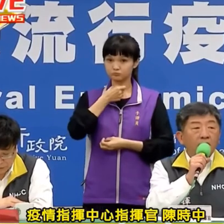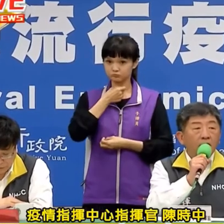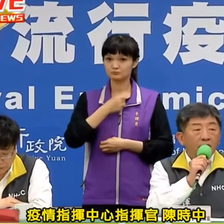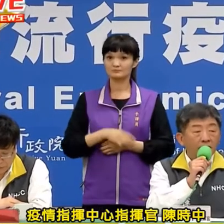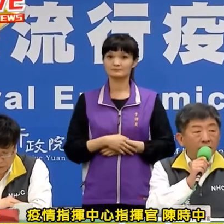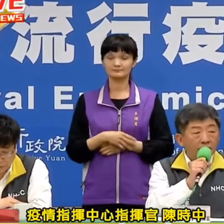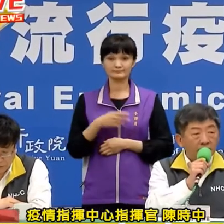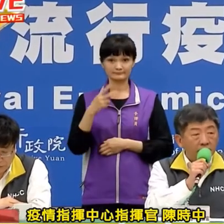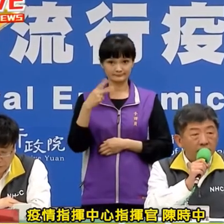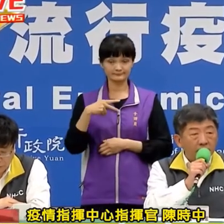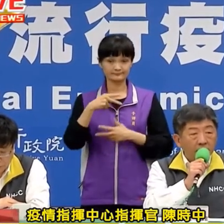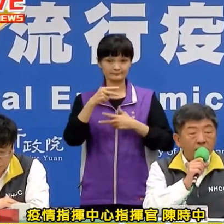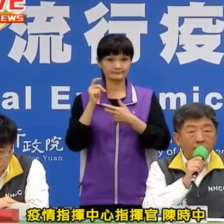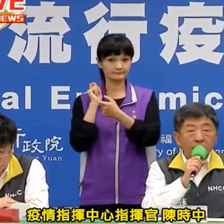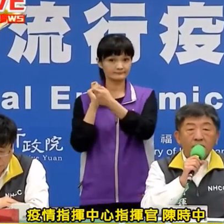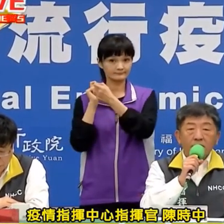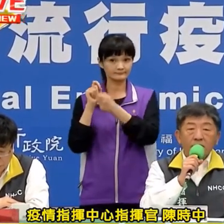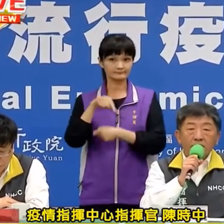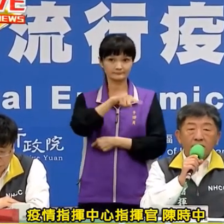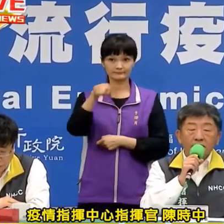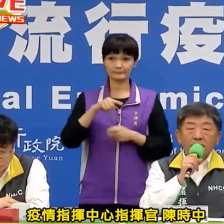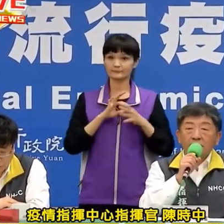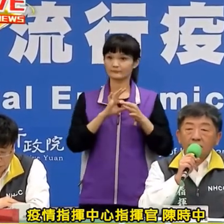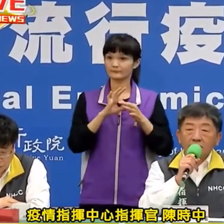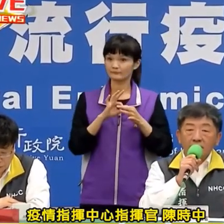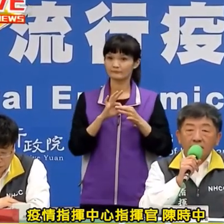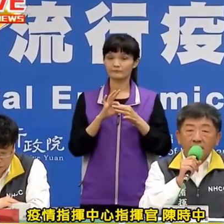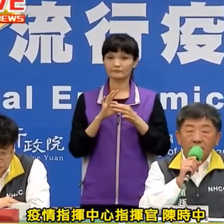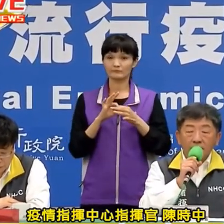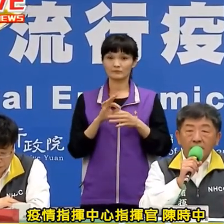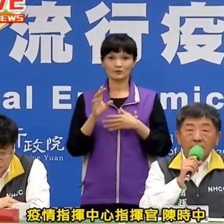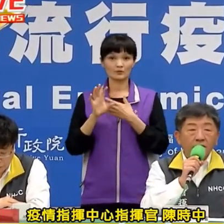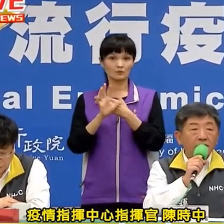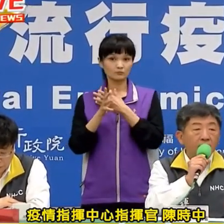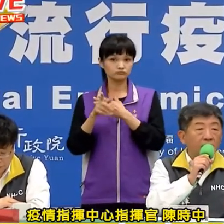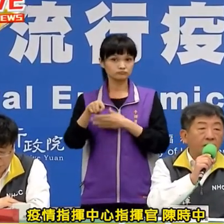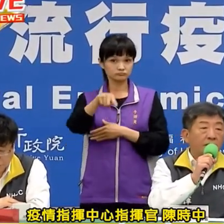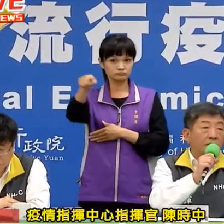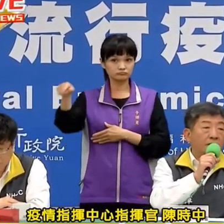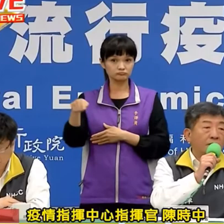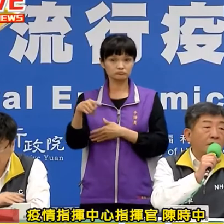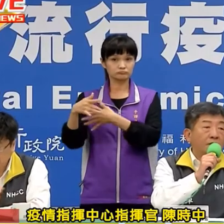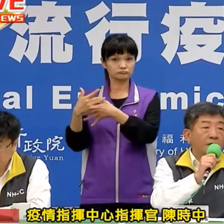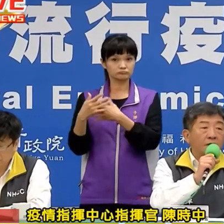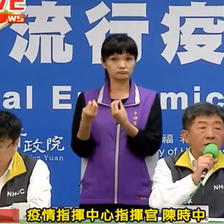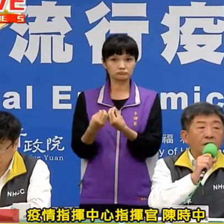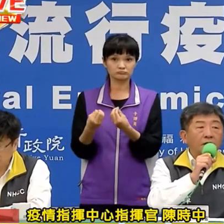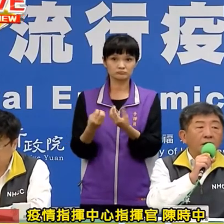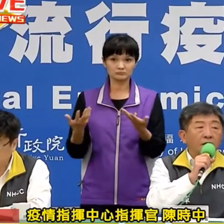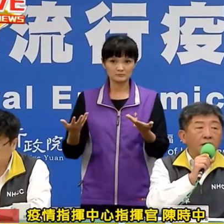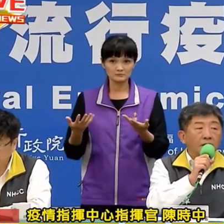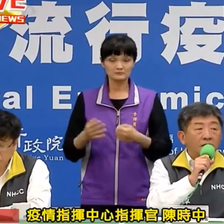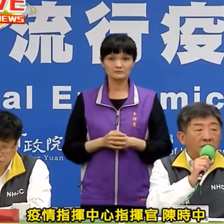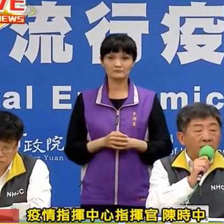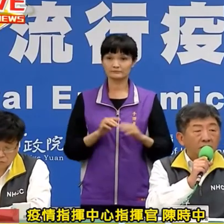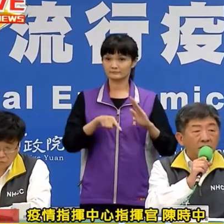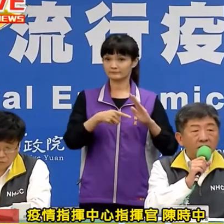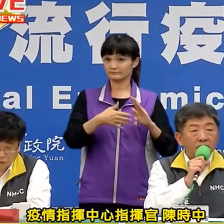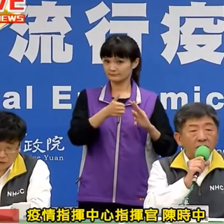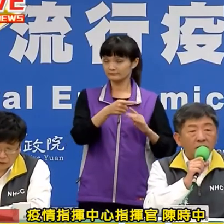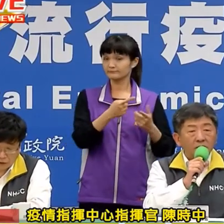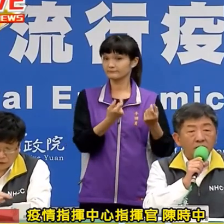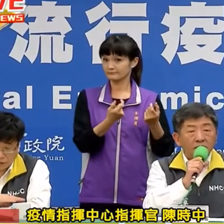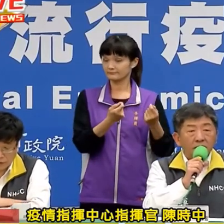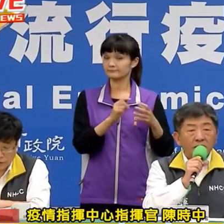属，哈，海外的亲属，哈，那前两个一直跟大家讲，院长对这事情一直有关心，哈，那我们也